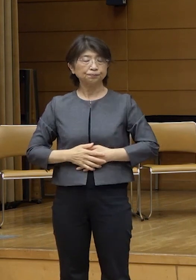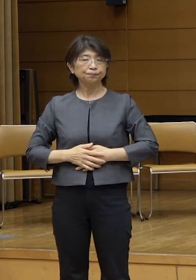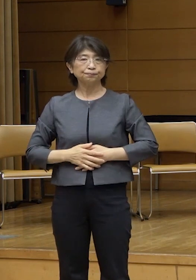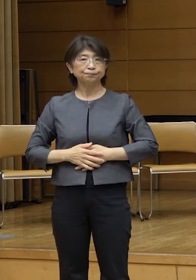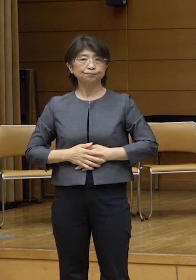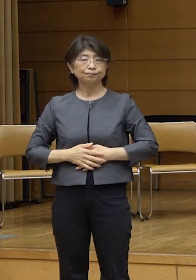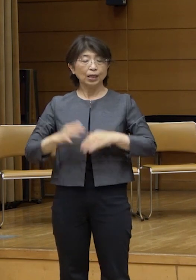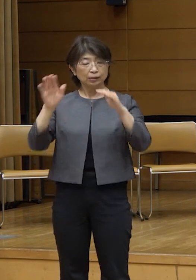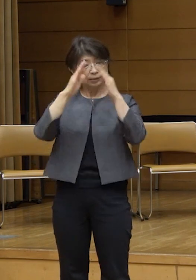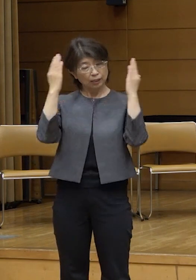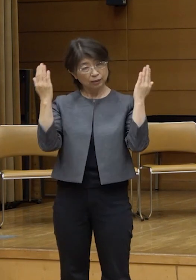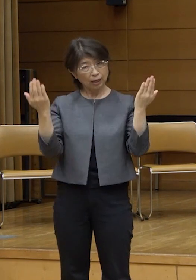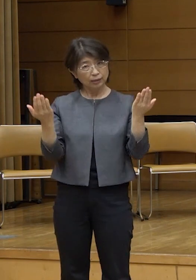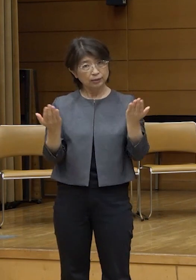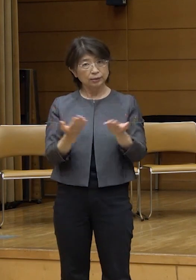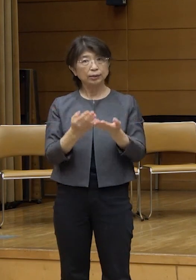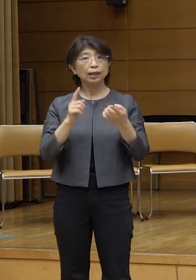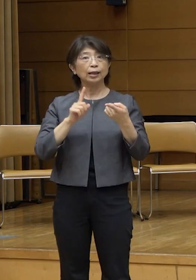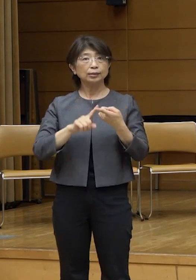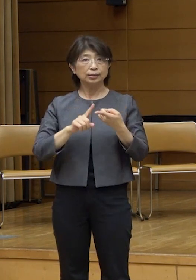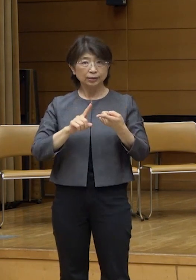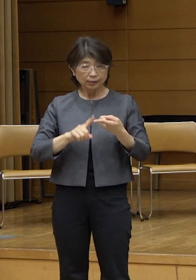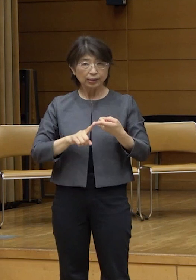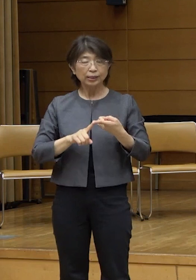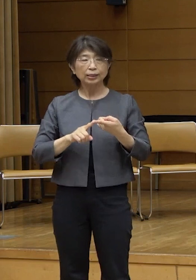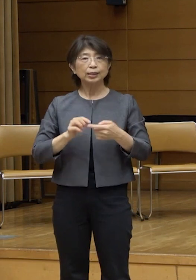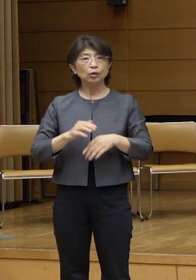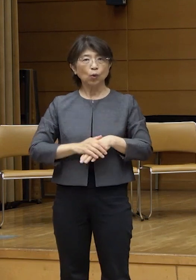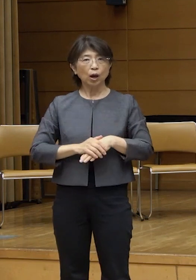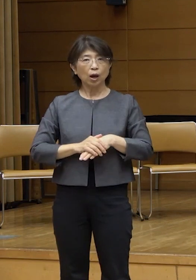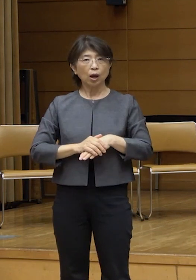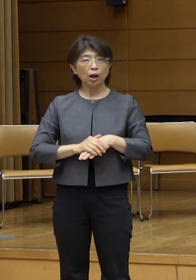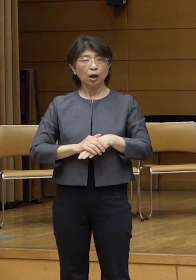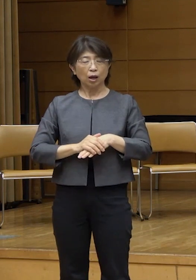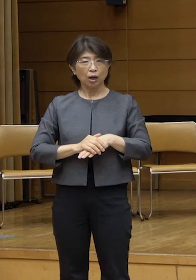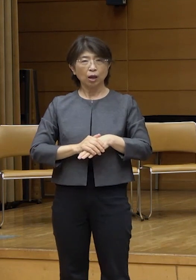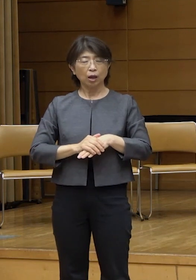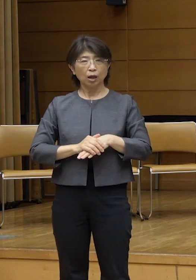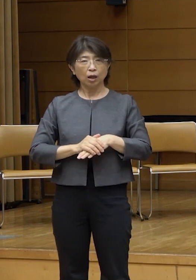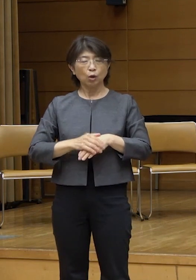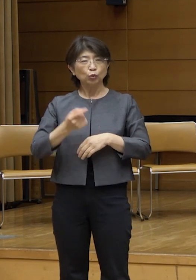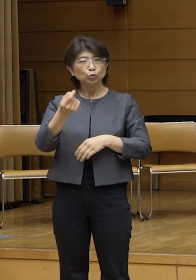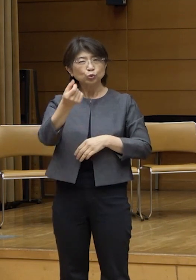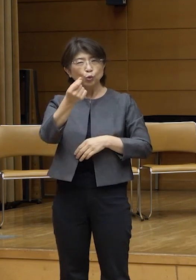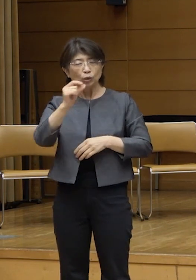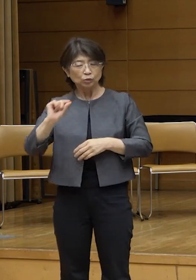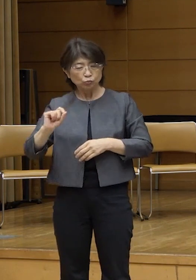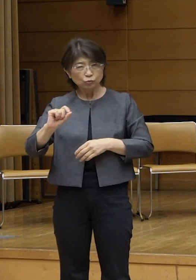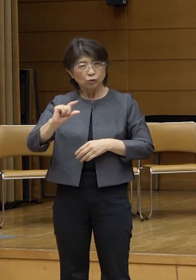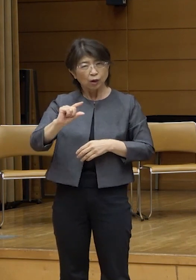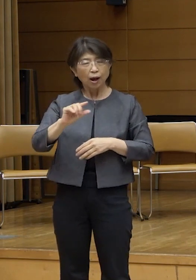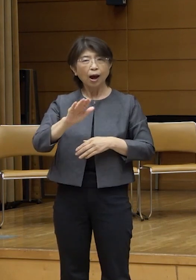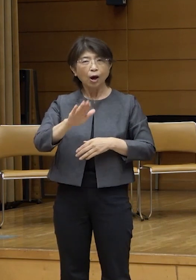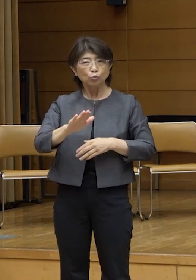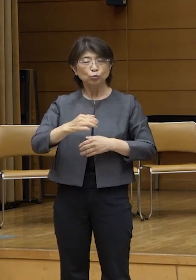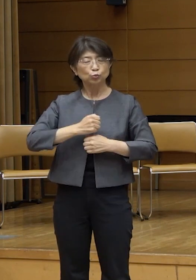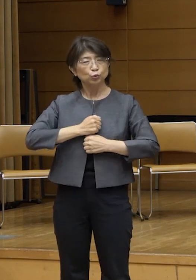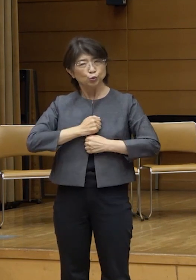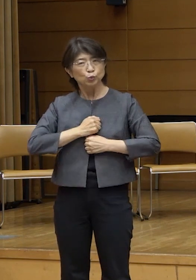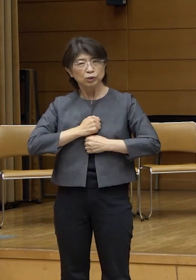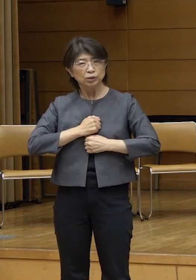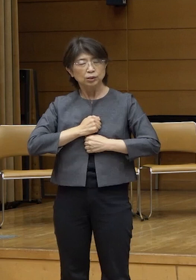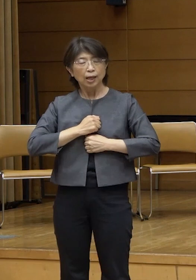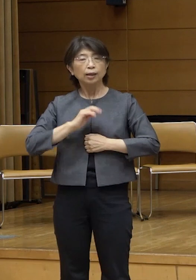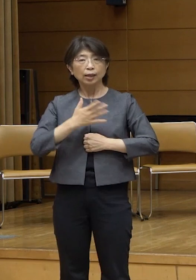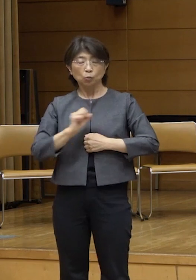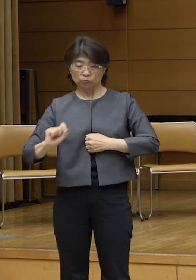ども、全体としては微増傾向に注意するべきではあるけれども、逼迫とかですね、急増とか、